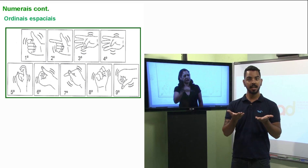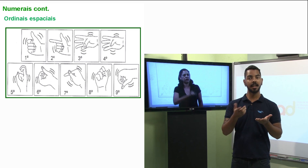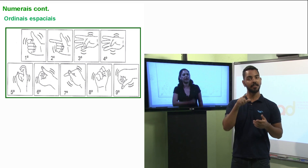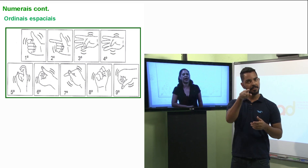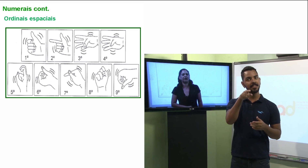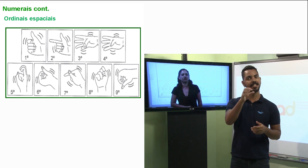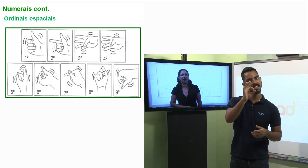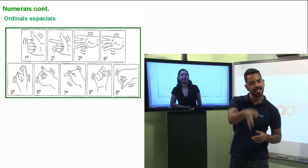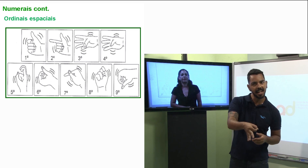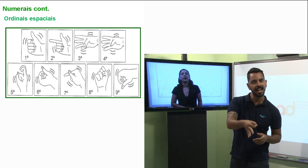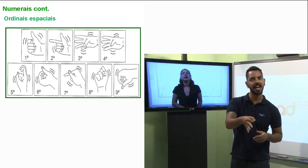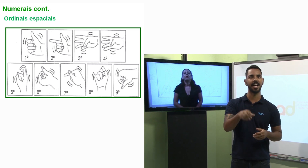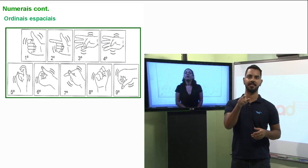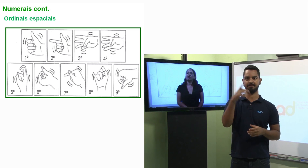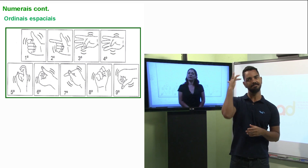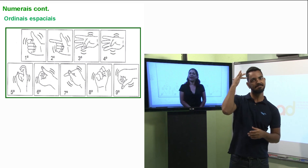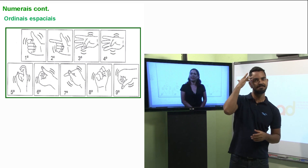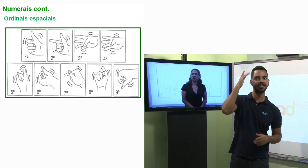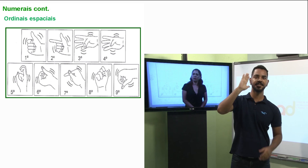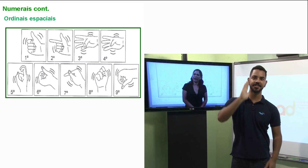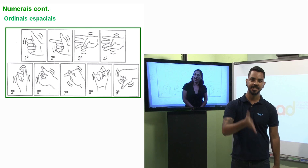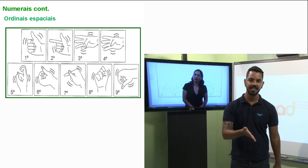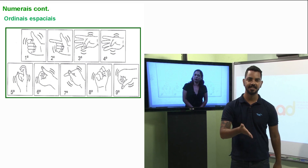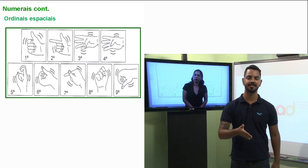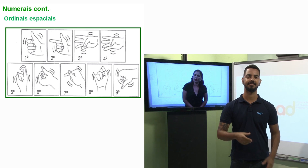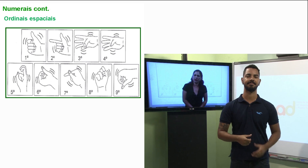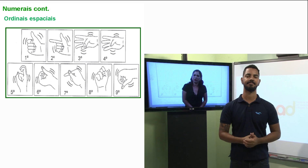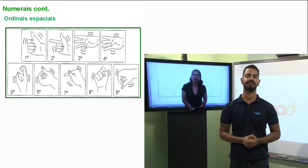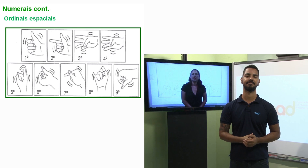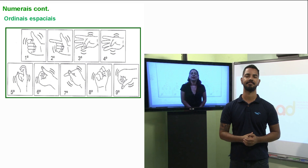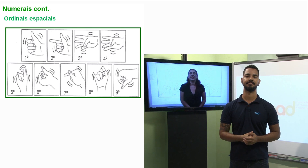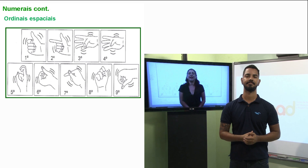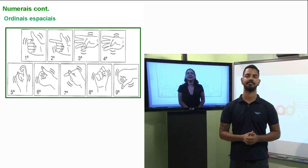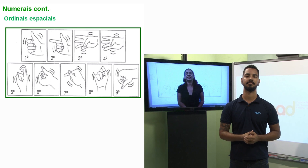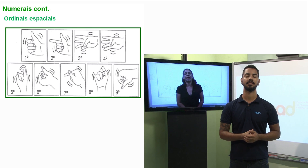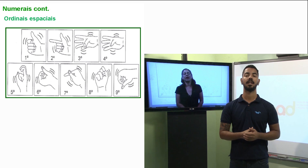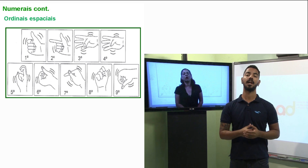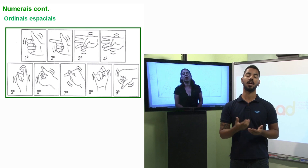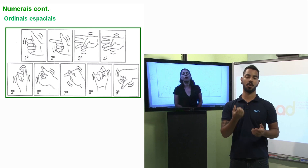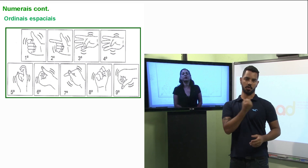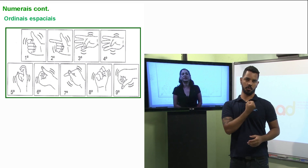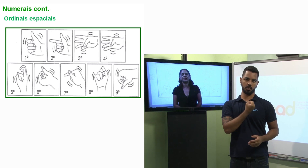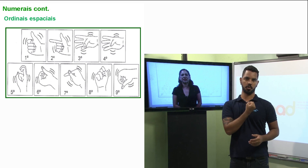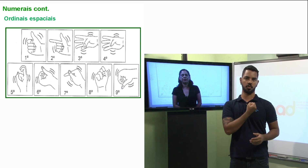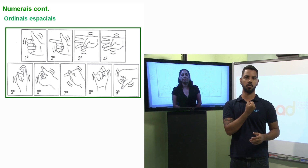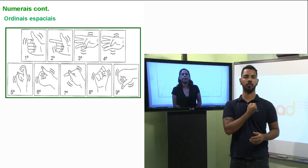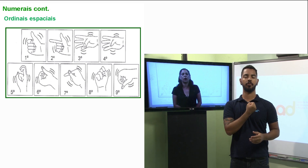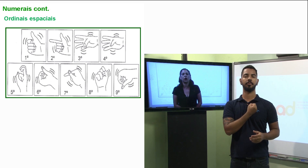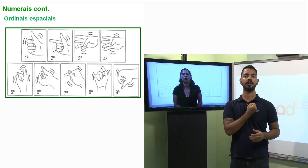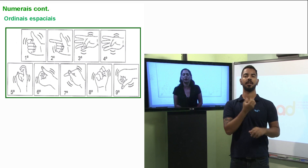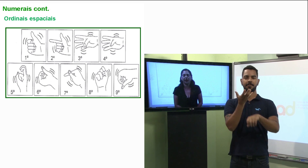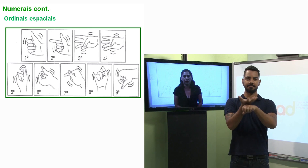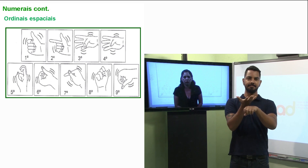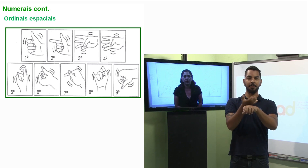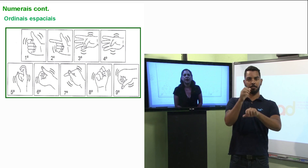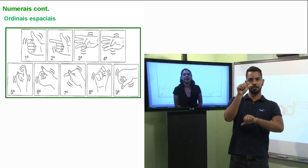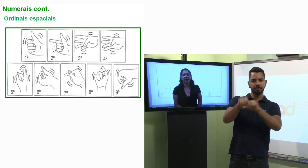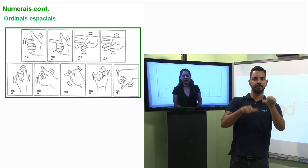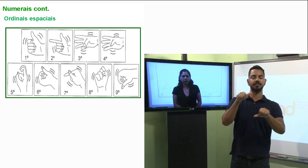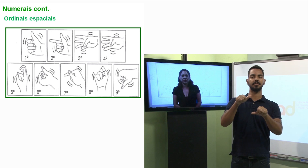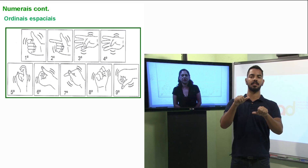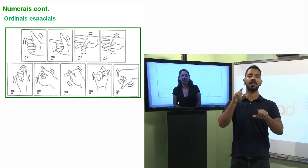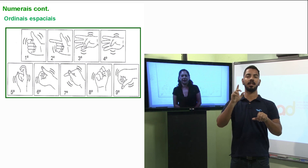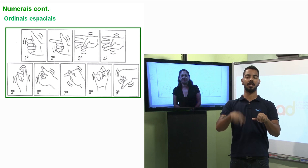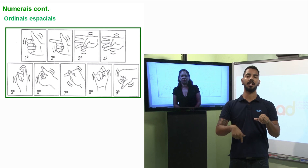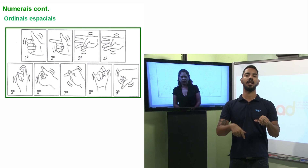certinho? Estão craques já. Vamos sair de numerais um pouquinho e adentrar agora no sistema pronominal